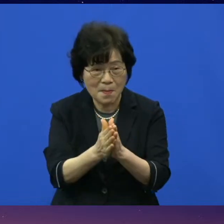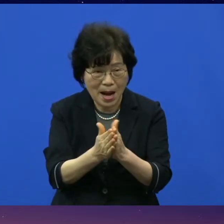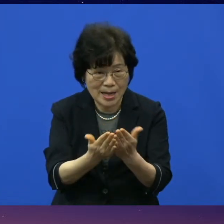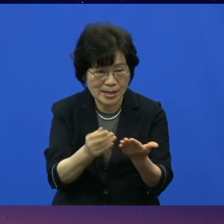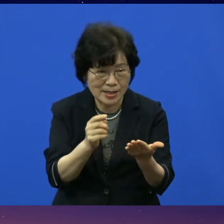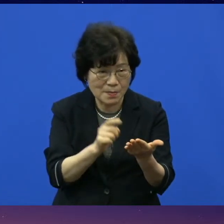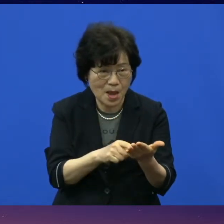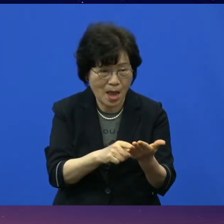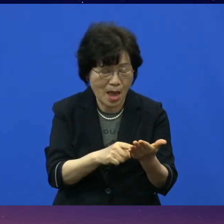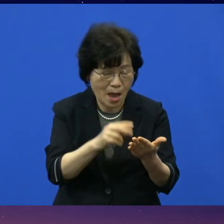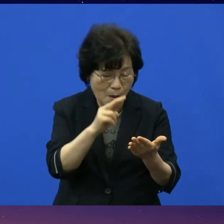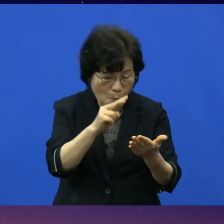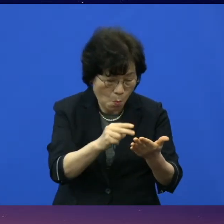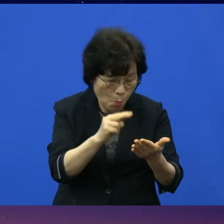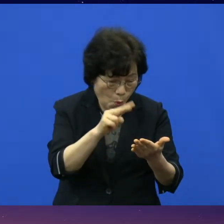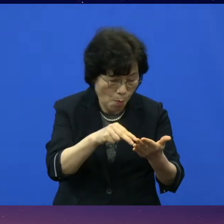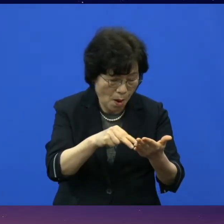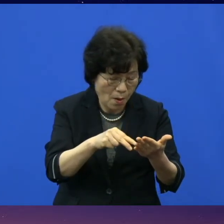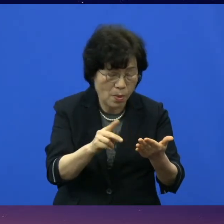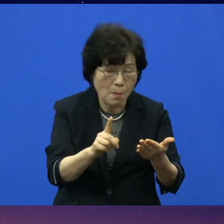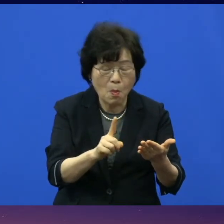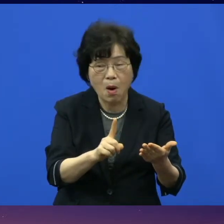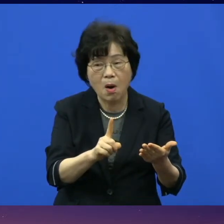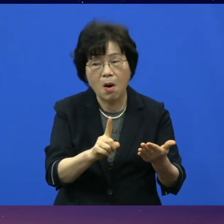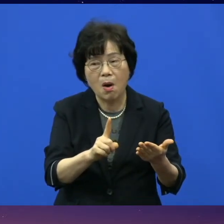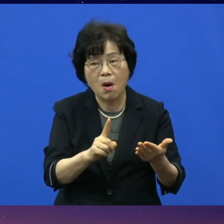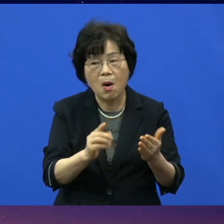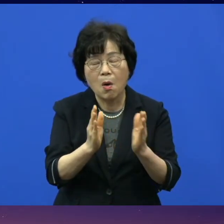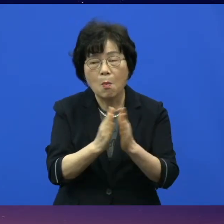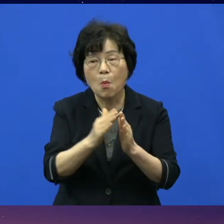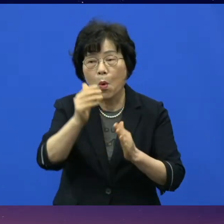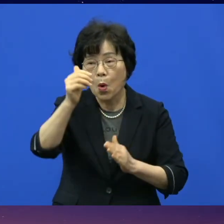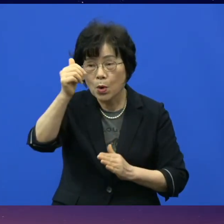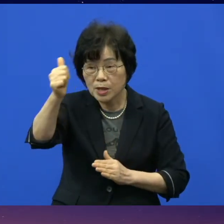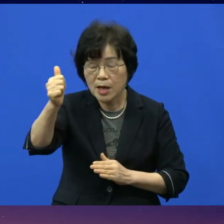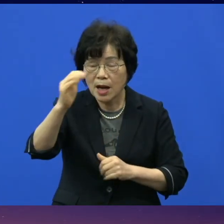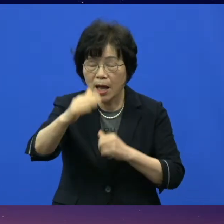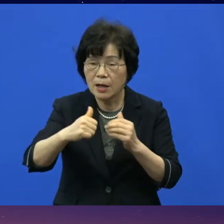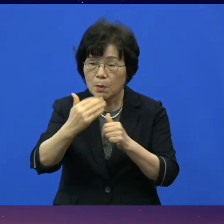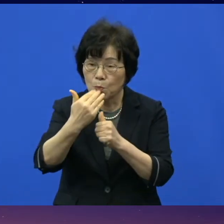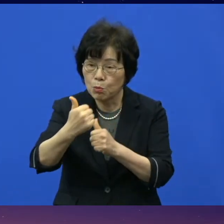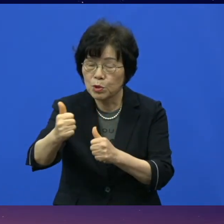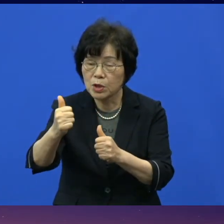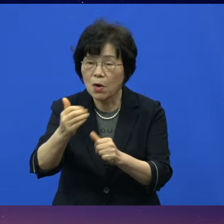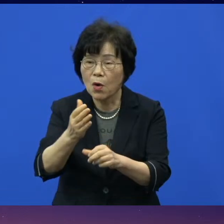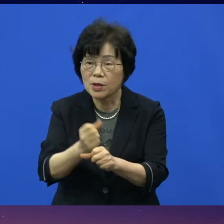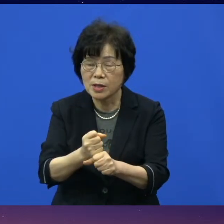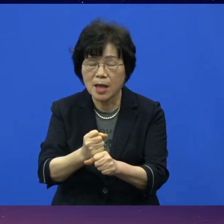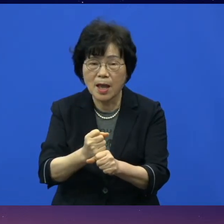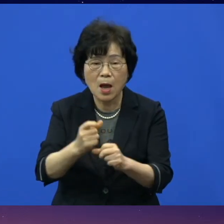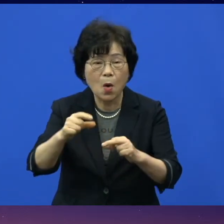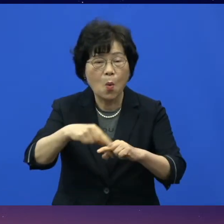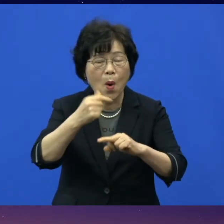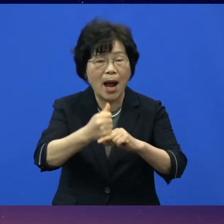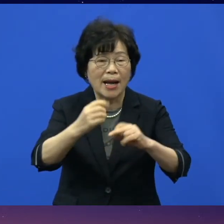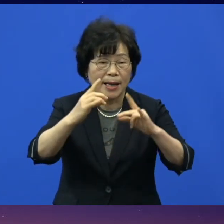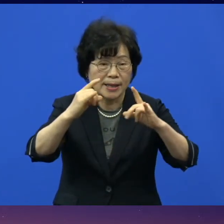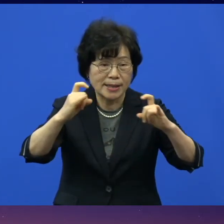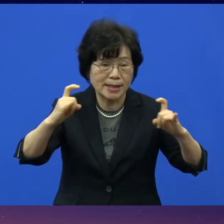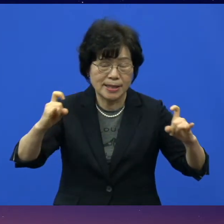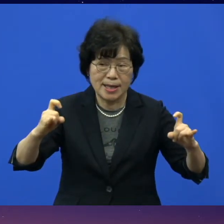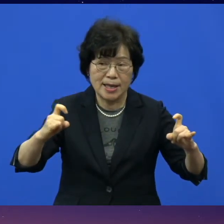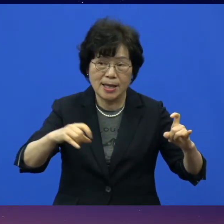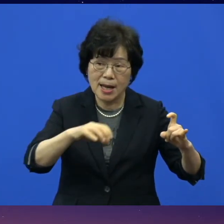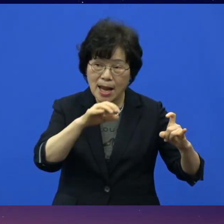절대 그렇지 않아요. 여러분, 모세를 하나님이 언제 부르셨습니까? 왕실에서.